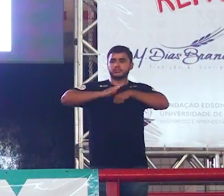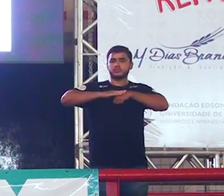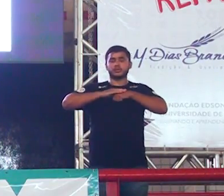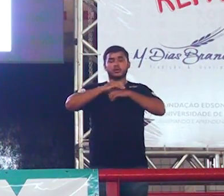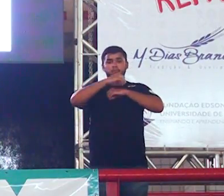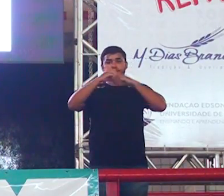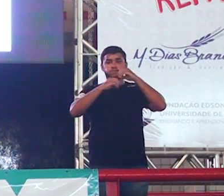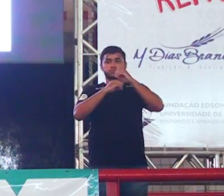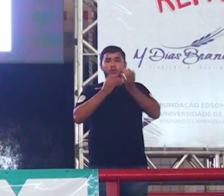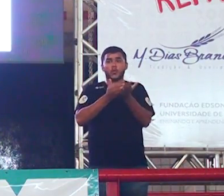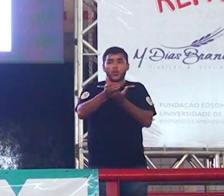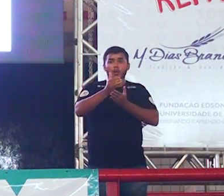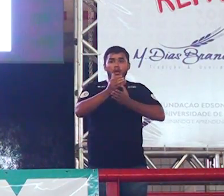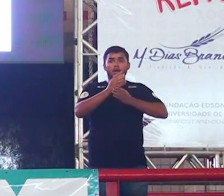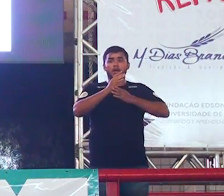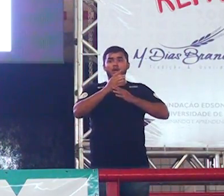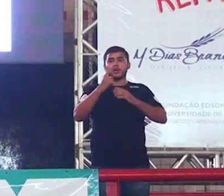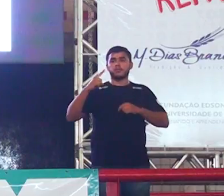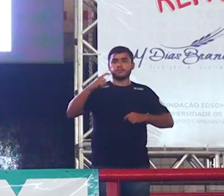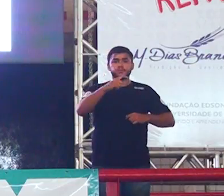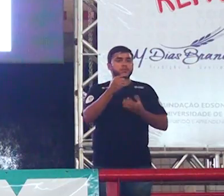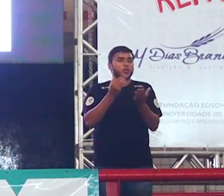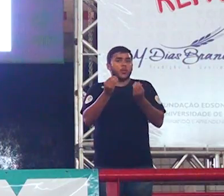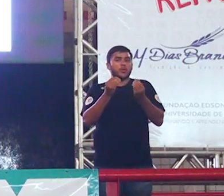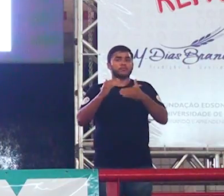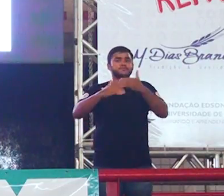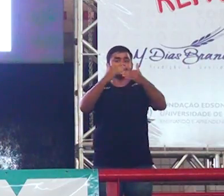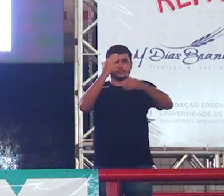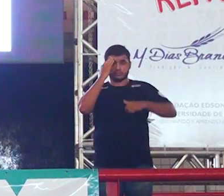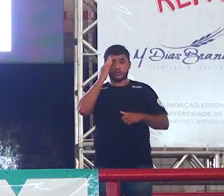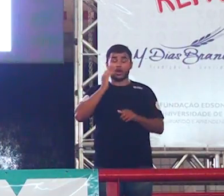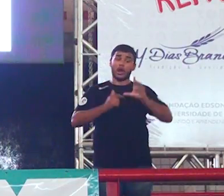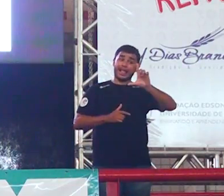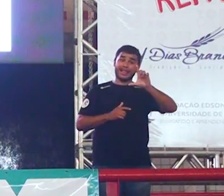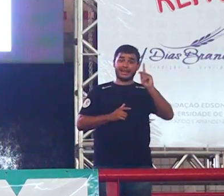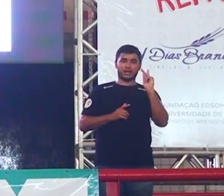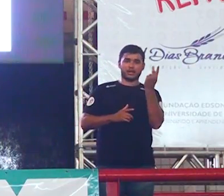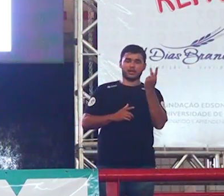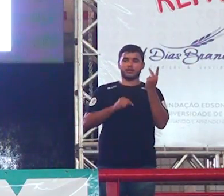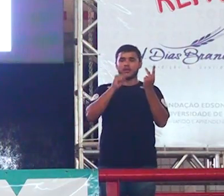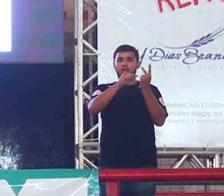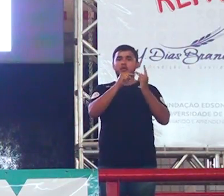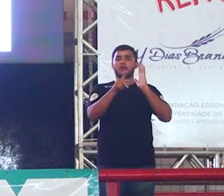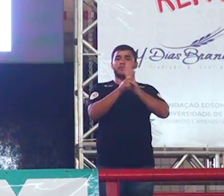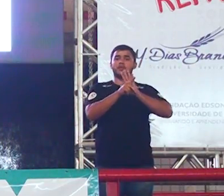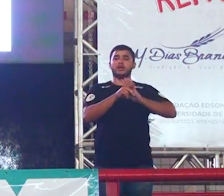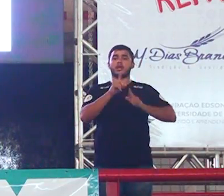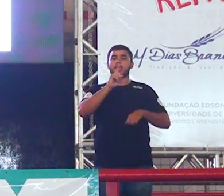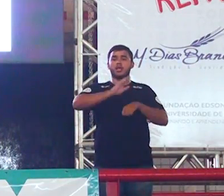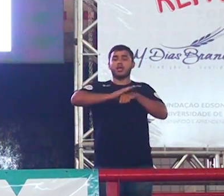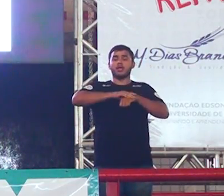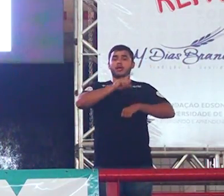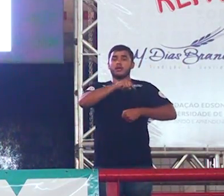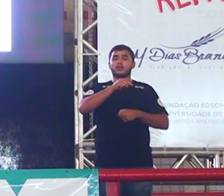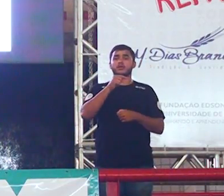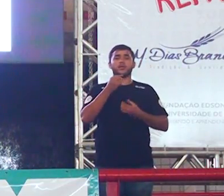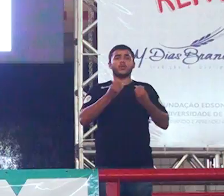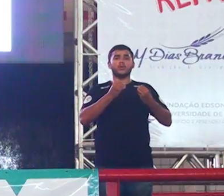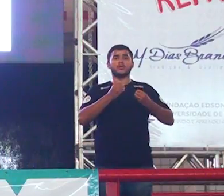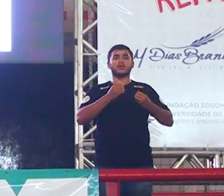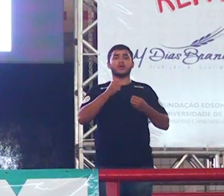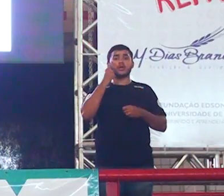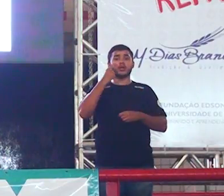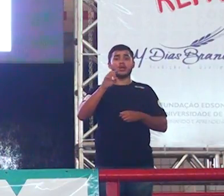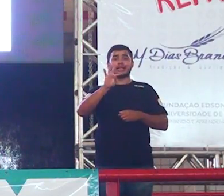Sertoli a fazer a espermatogênese, o LH estimula as células intersticiais a